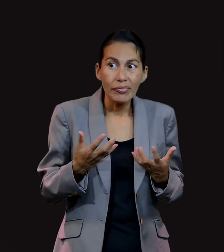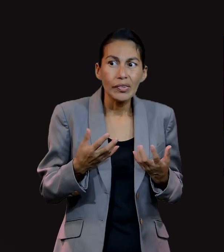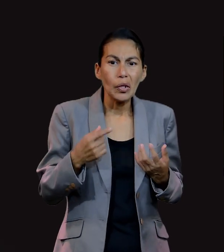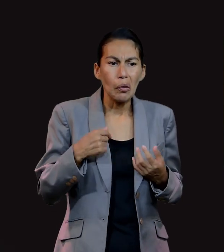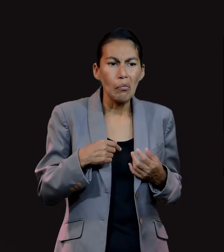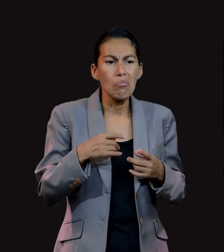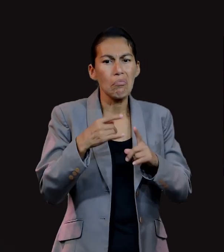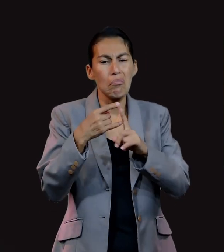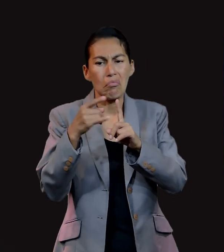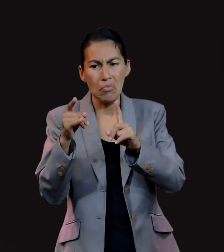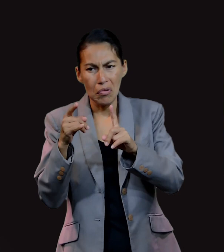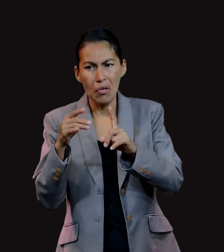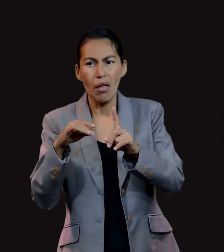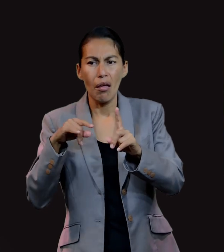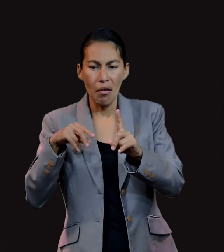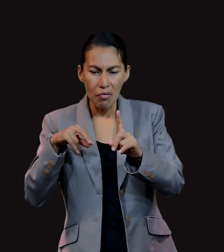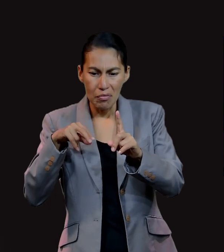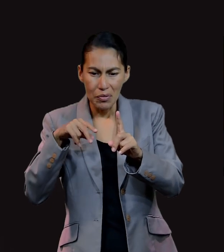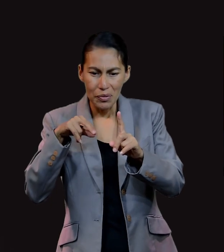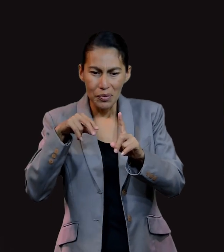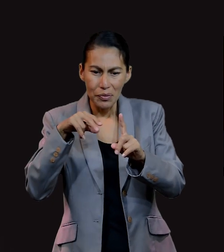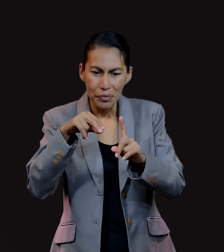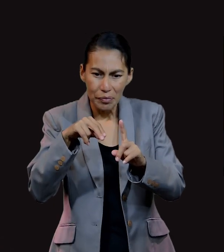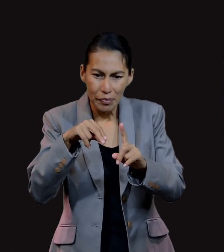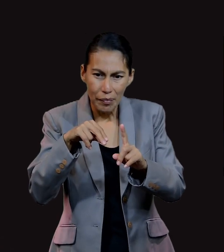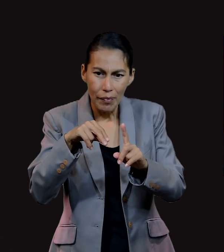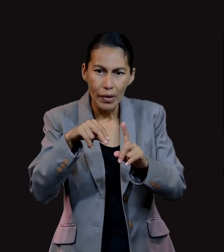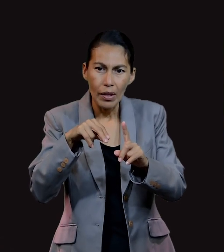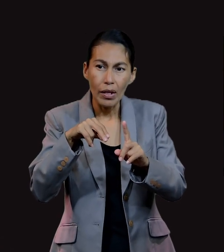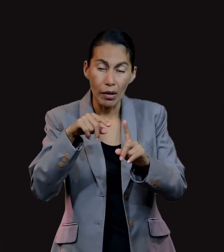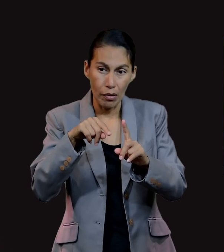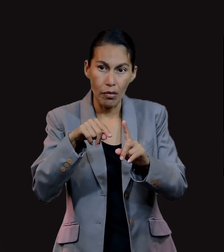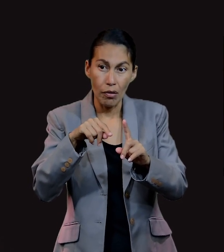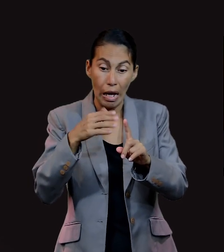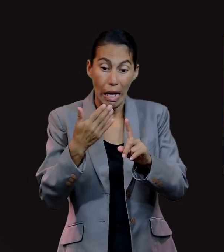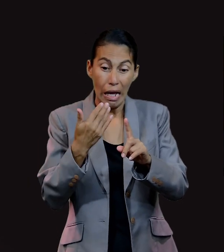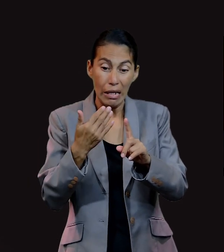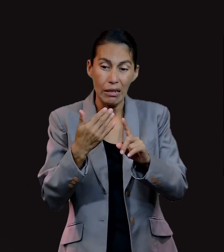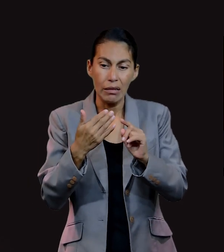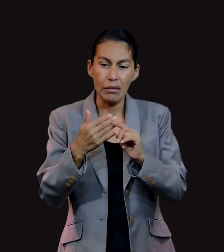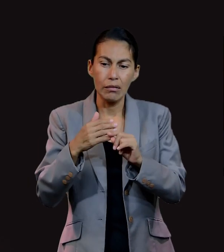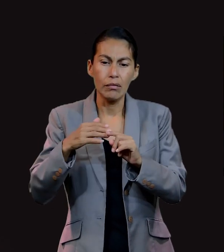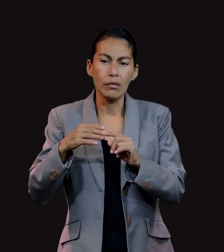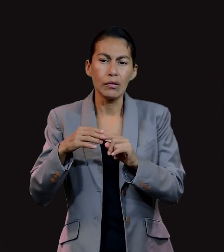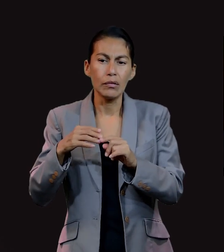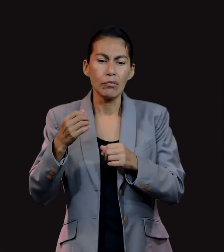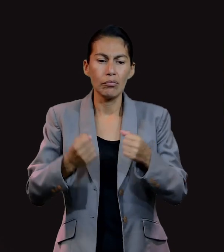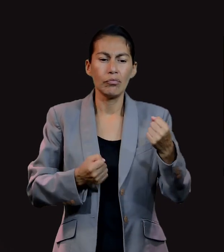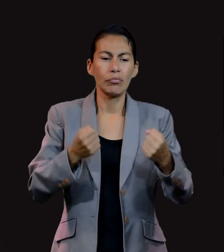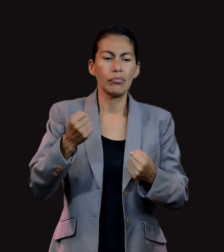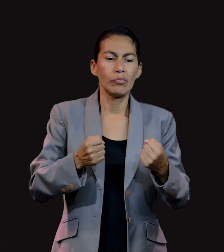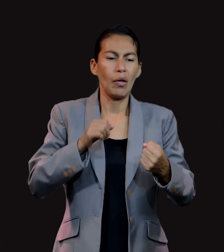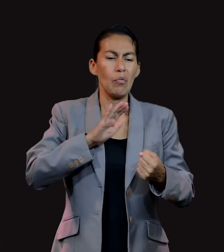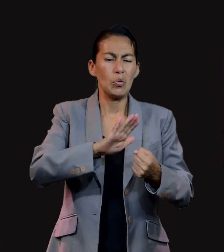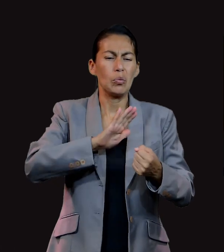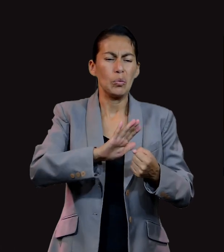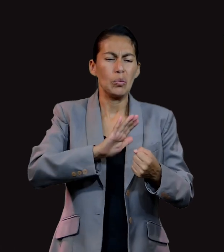para disimular ¿qué hago? ¿qué hago? me fui hacia la entrada de Jondipo y cuando iba ya para entrar